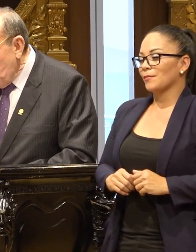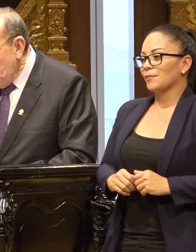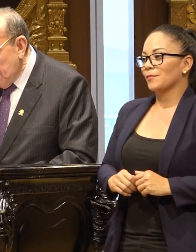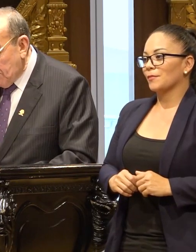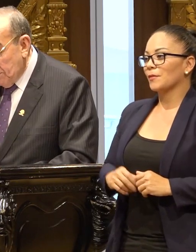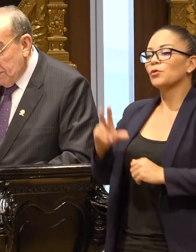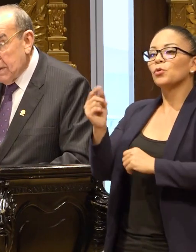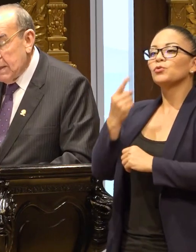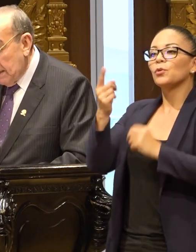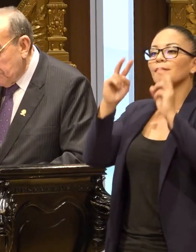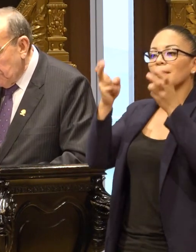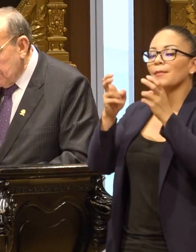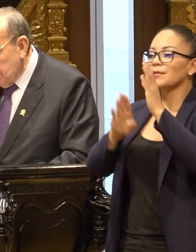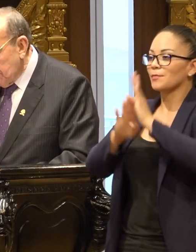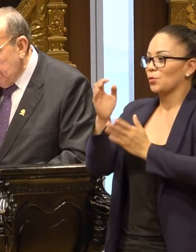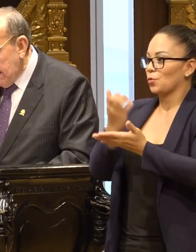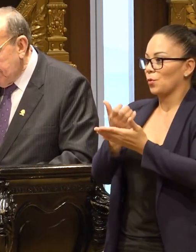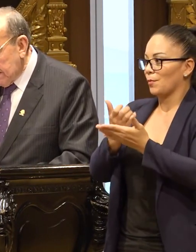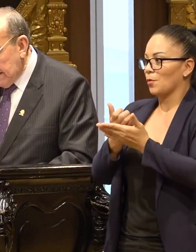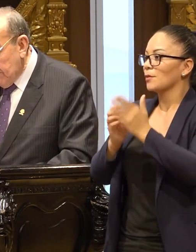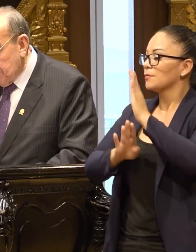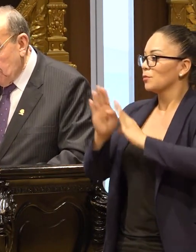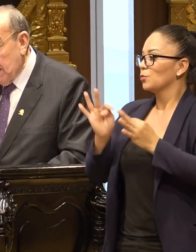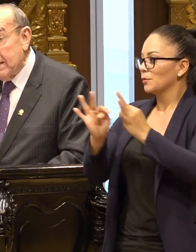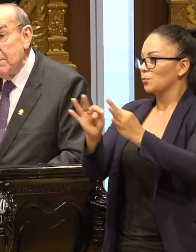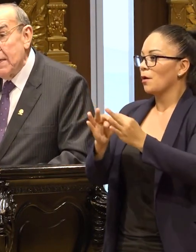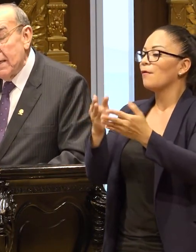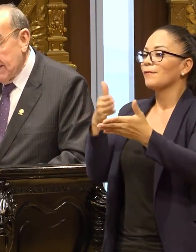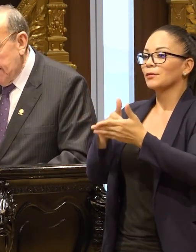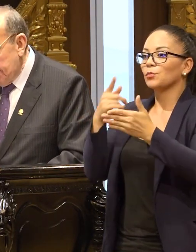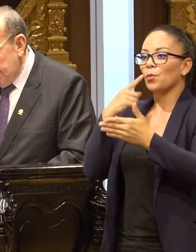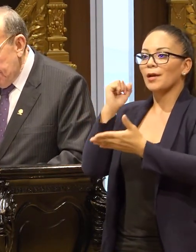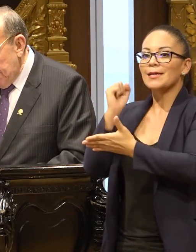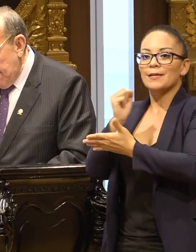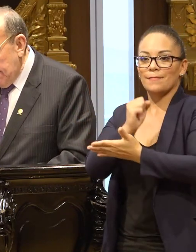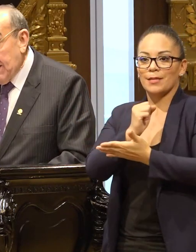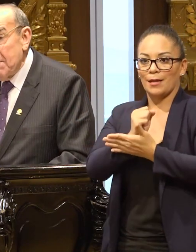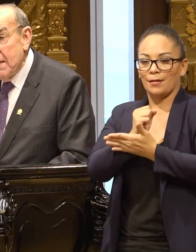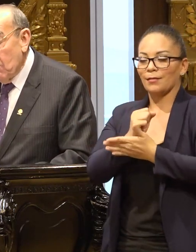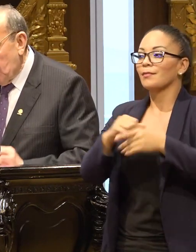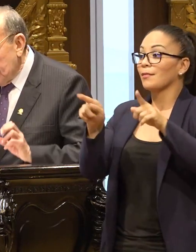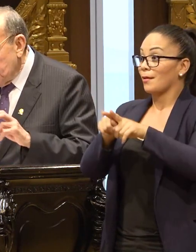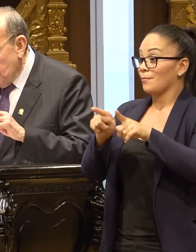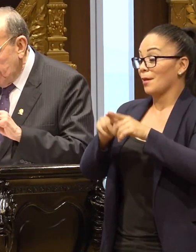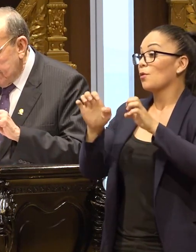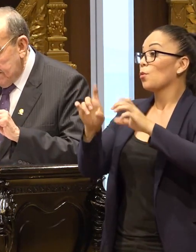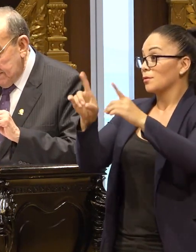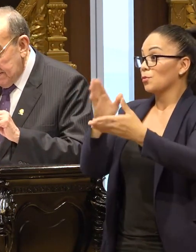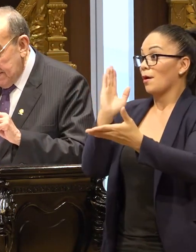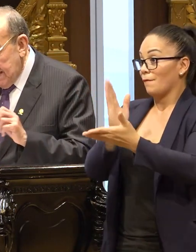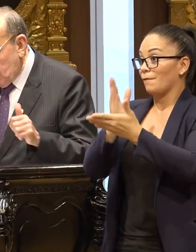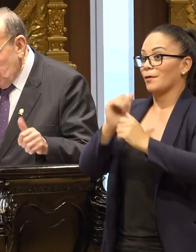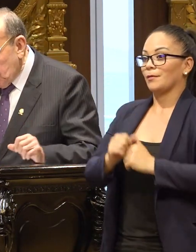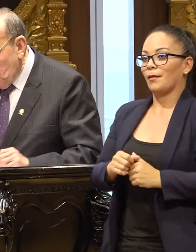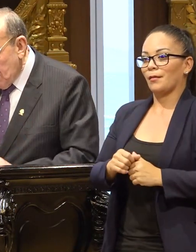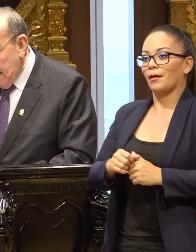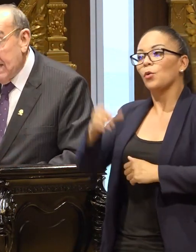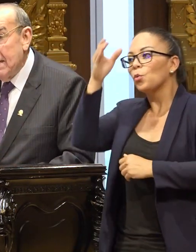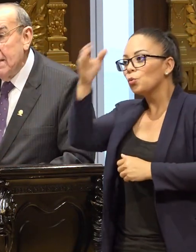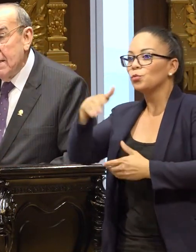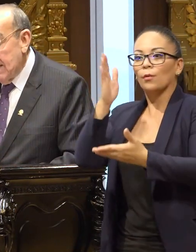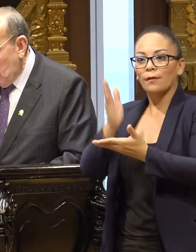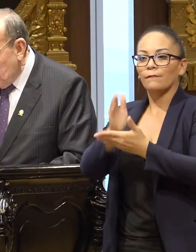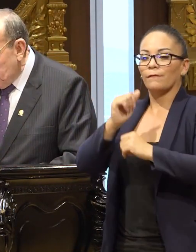crecimiento económico y el turismo se ven afectados por la criminalidad, también la educación, la